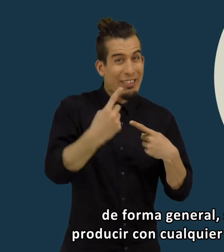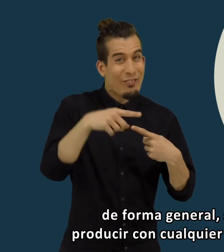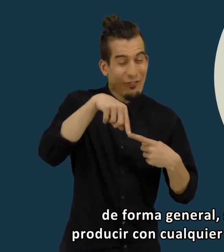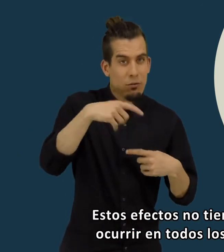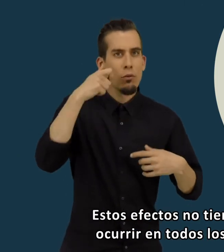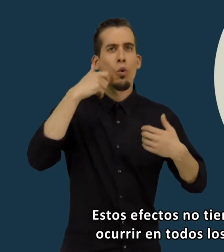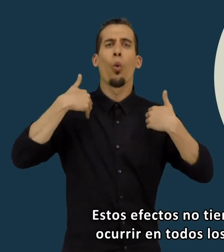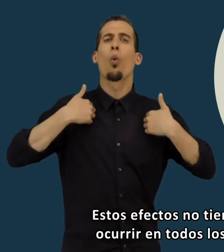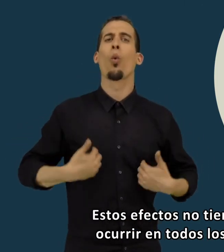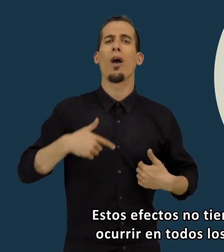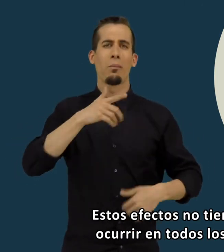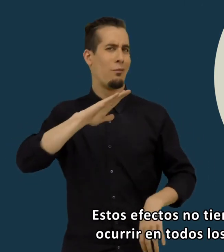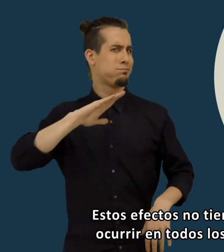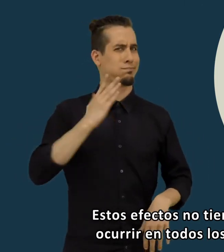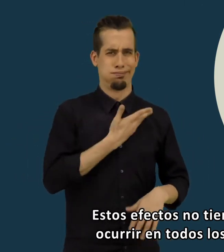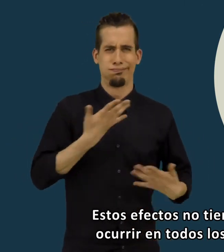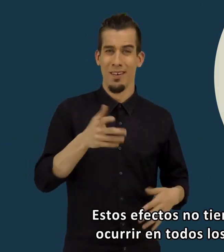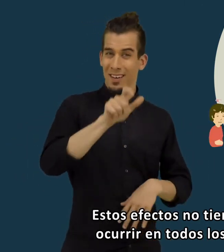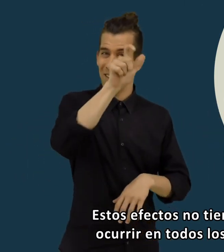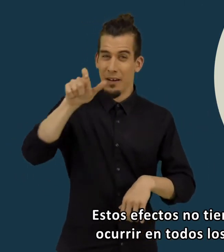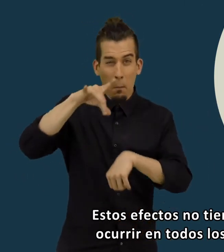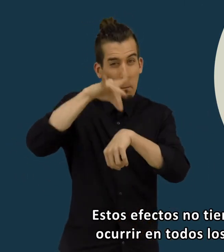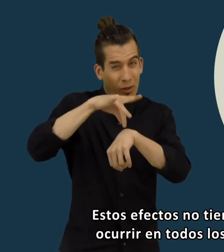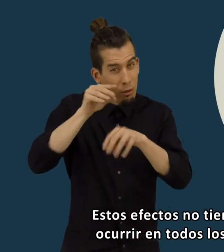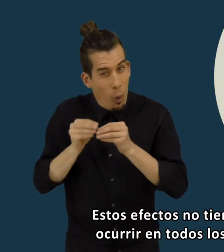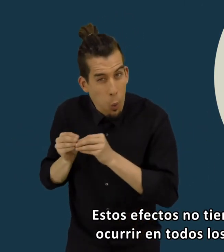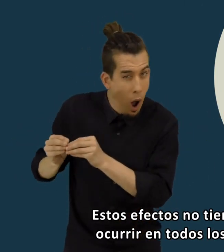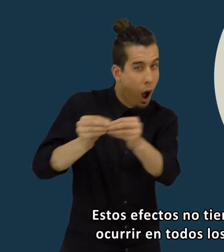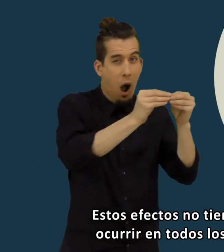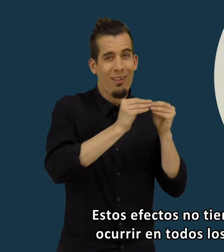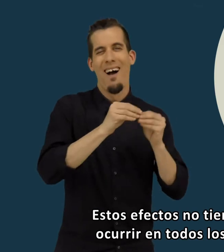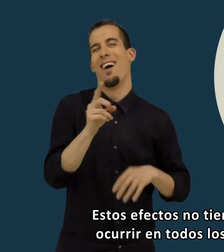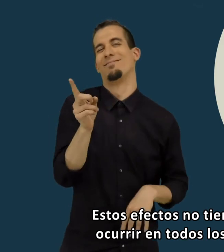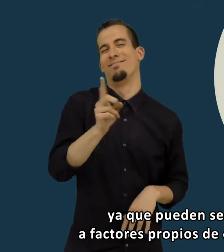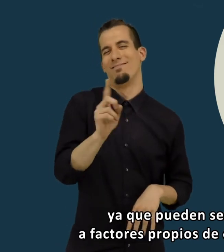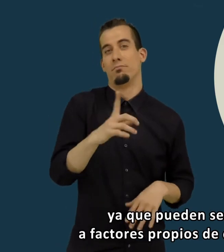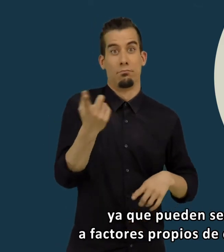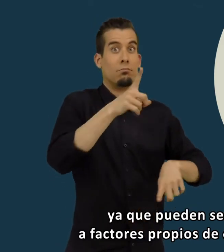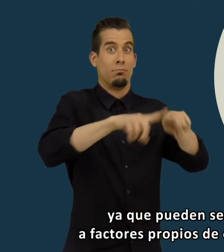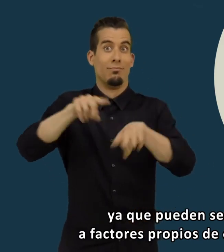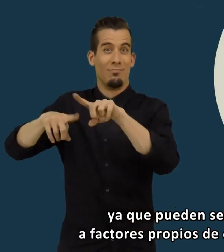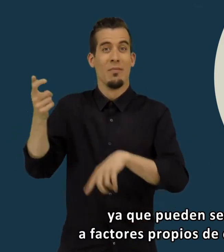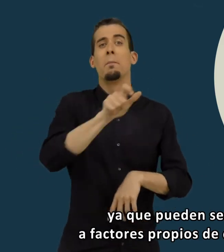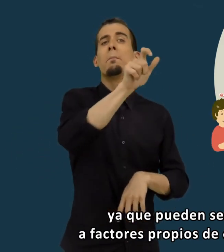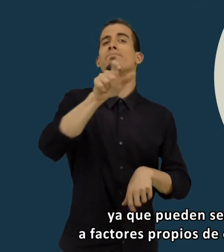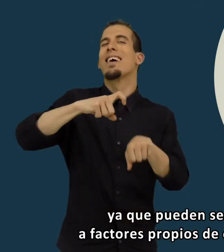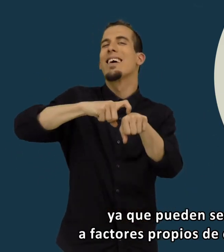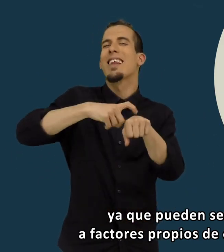medicamento. Estos efectos no tienen por qué ocurrir en todos los pacientes, ya que pueden ser debidos